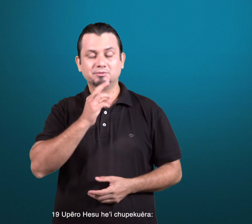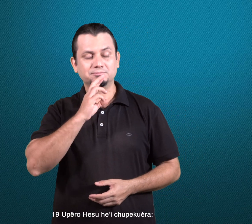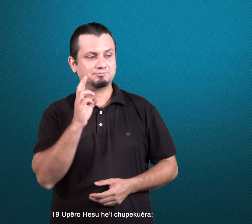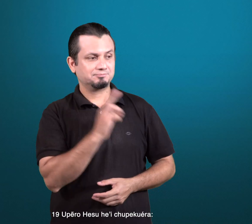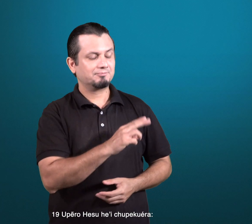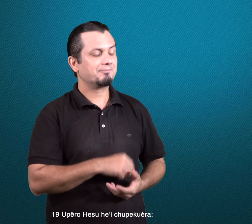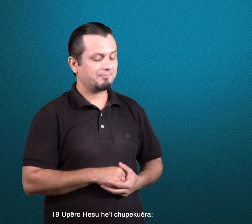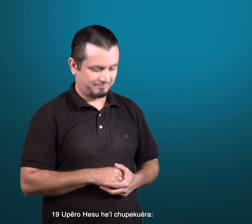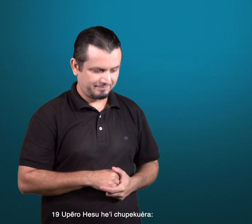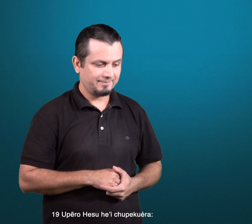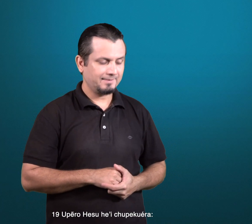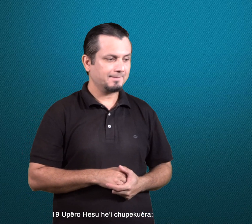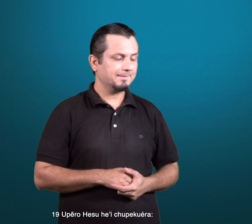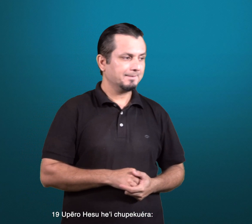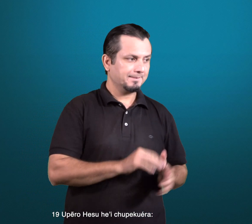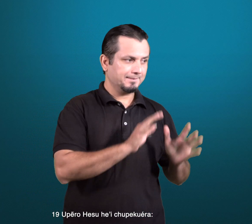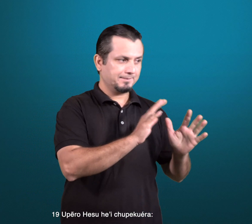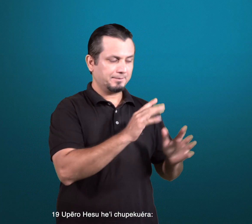Upérõ Jesús he'i ichupekuéra: